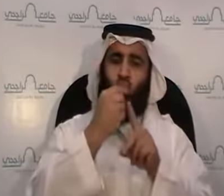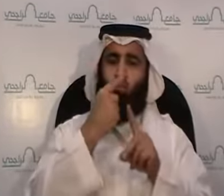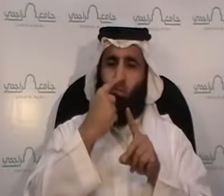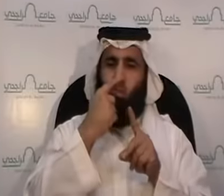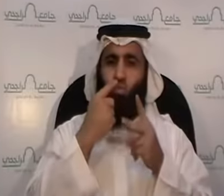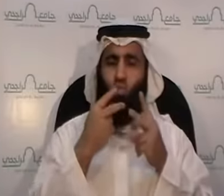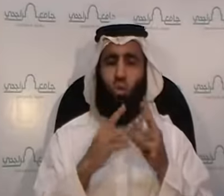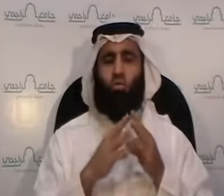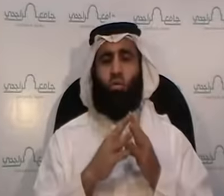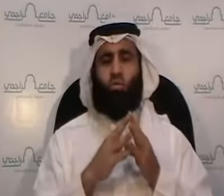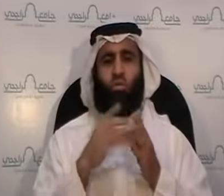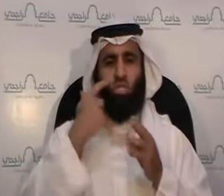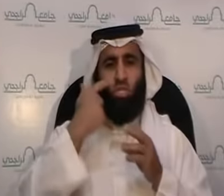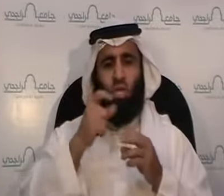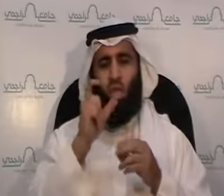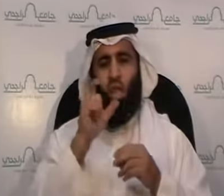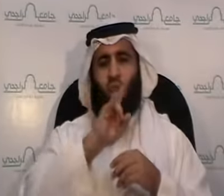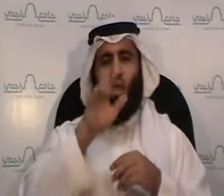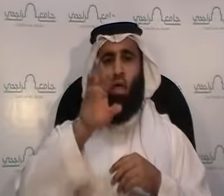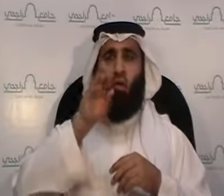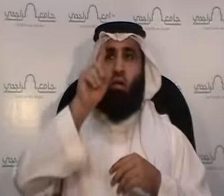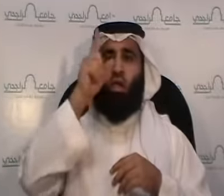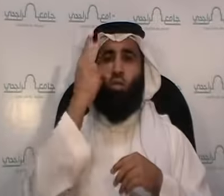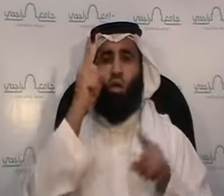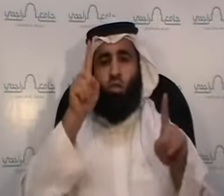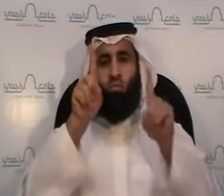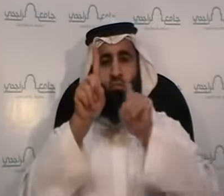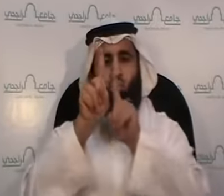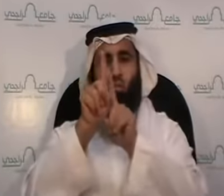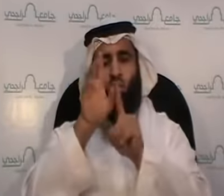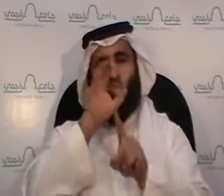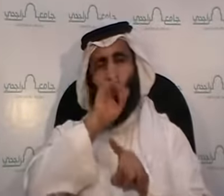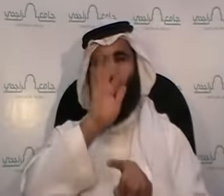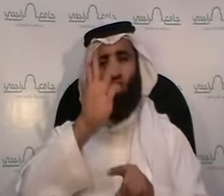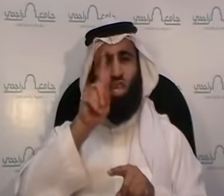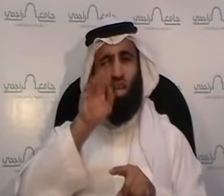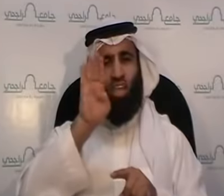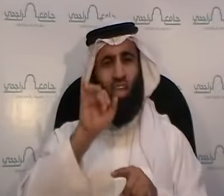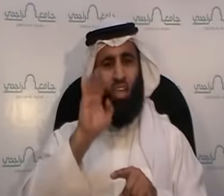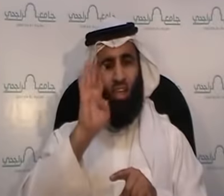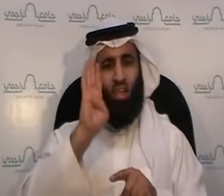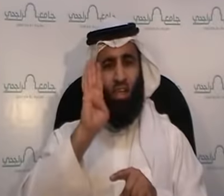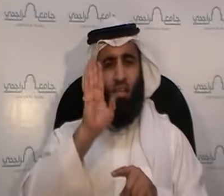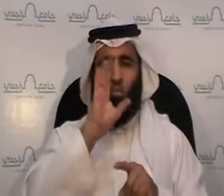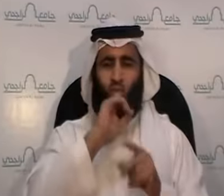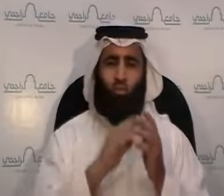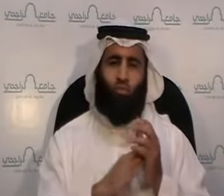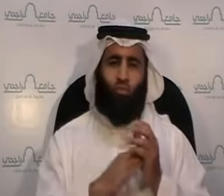لا إله إلا الله وحده لا شريك له، وأشهد أن محمدا عبده ورسوله صلى الله